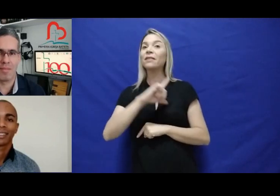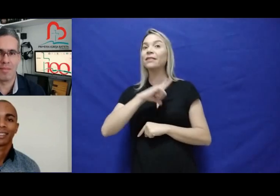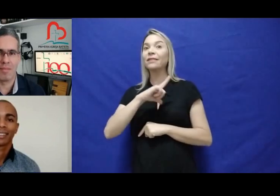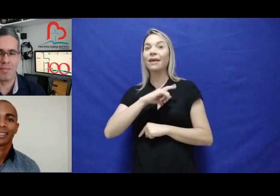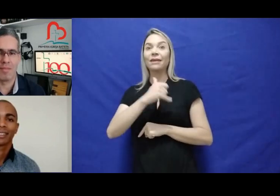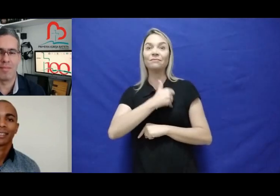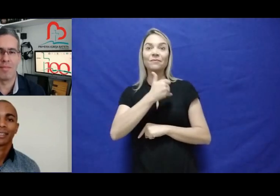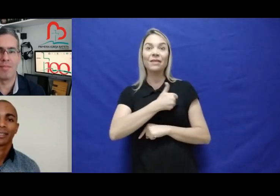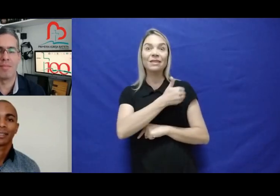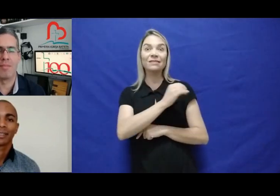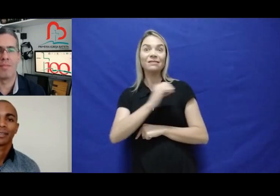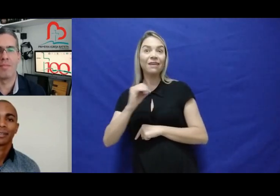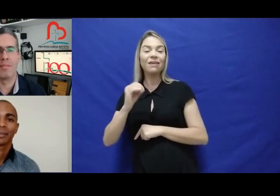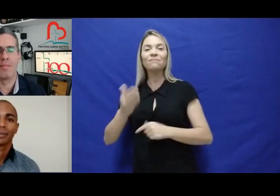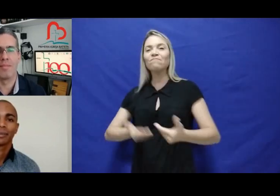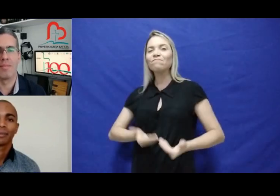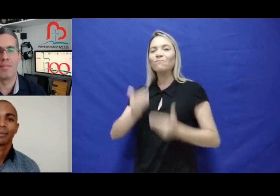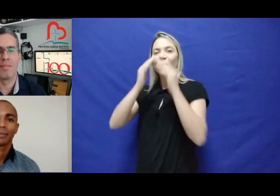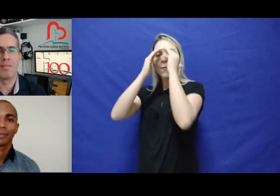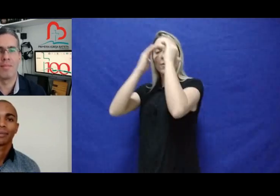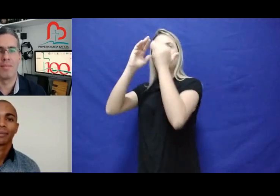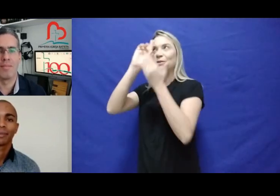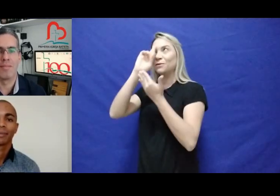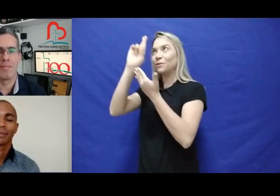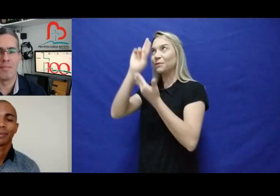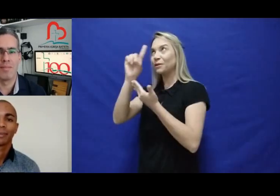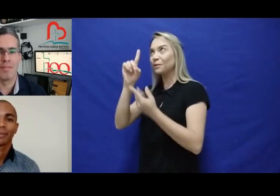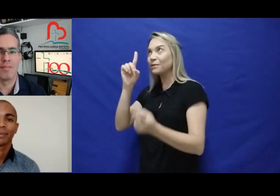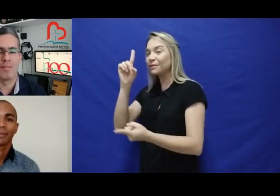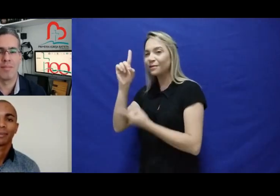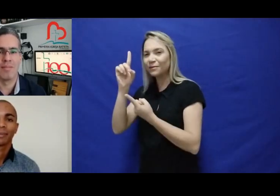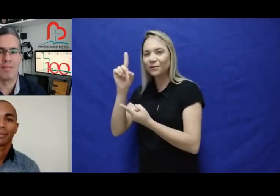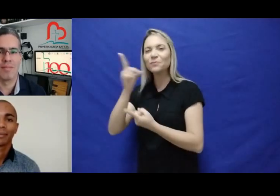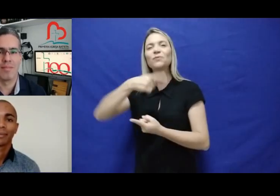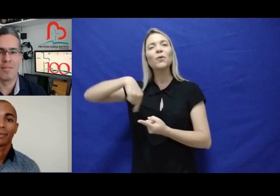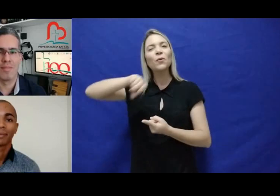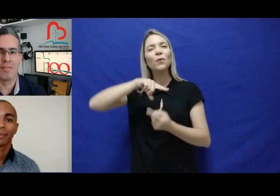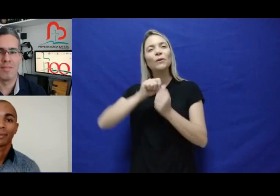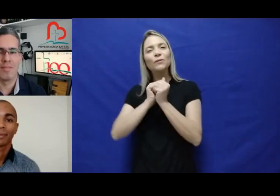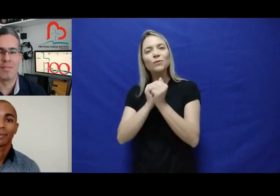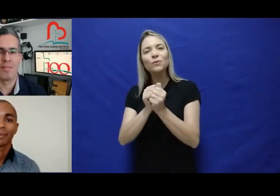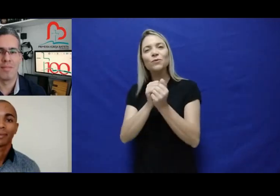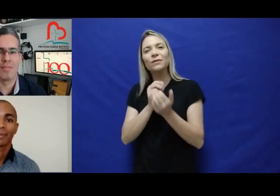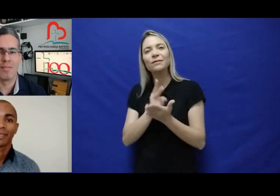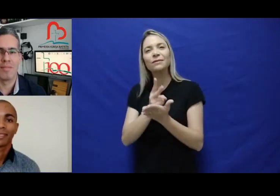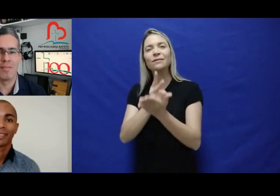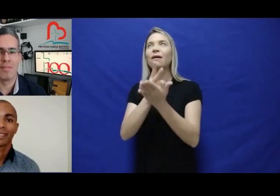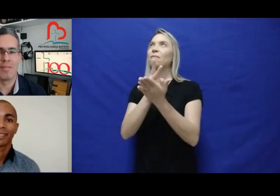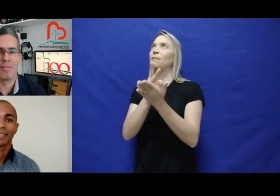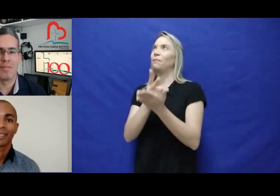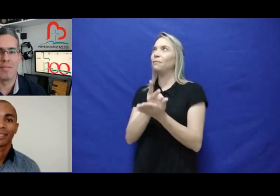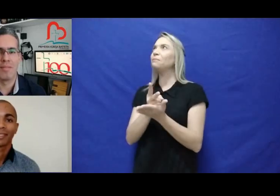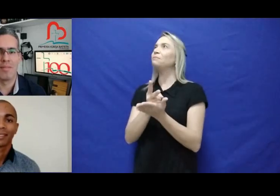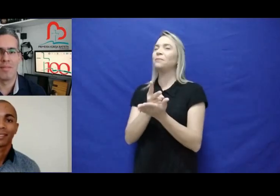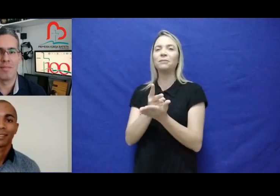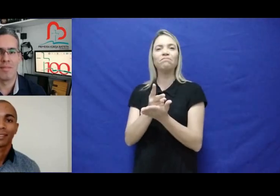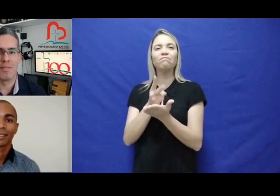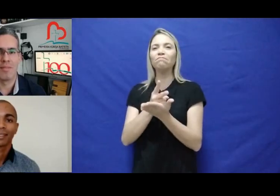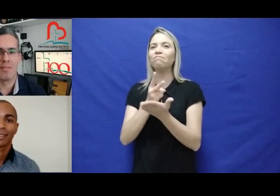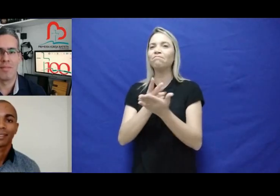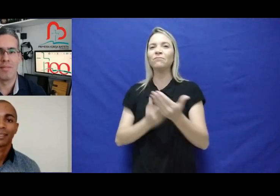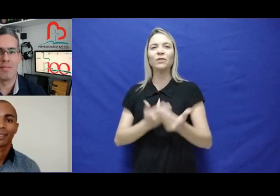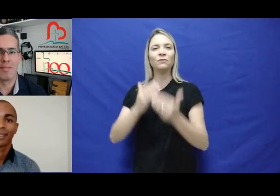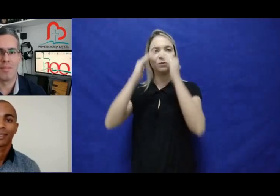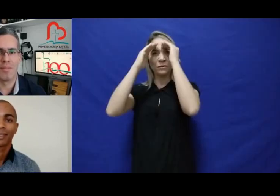Igreja Batista em Divinópolis, igreja centenária, a serviço do Deus Eterno, convida você a continuar